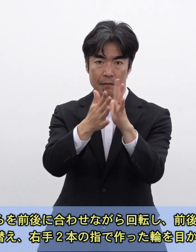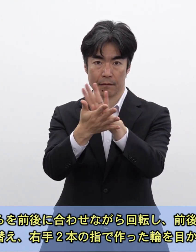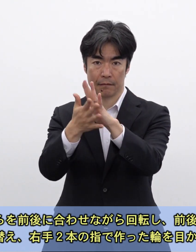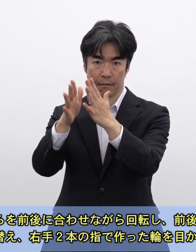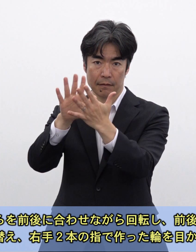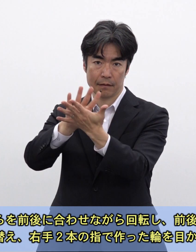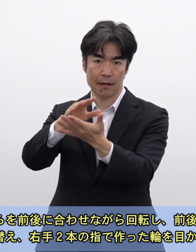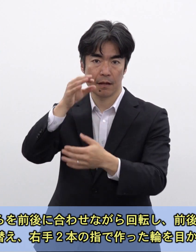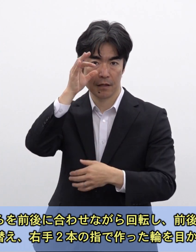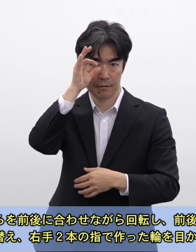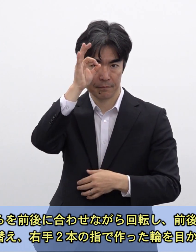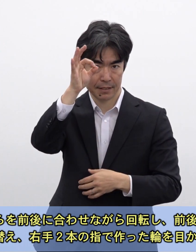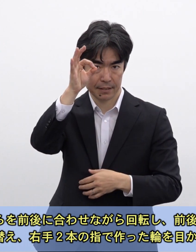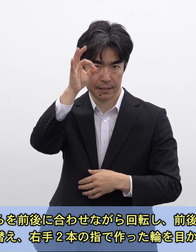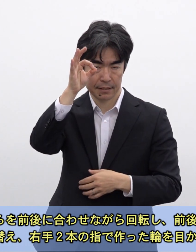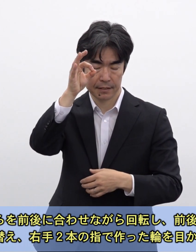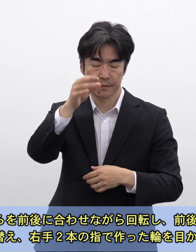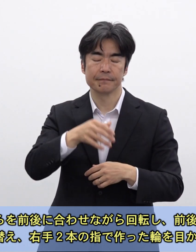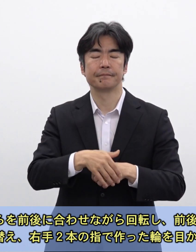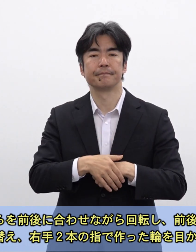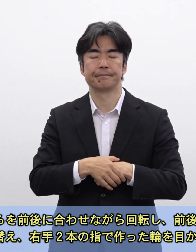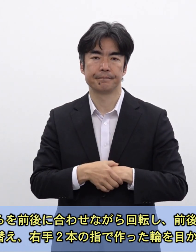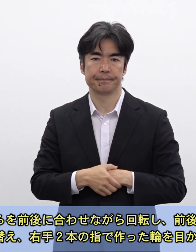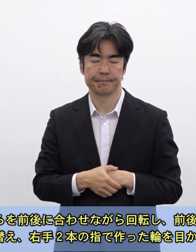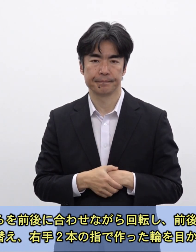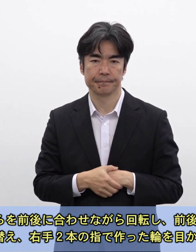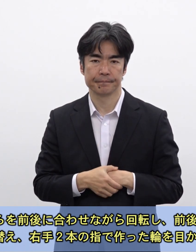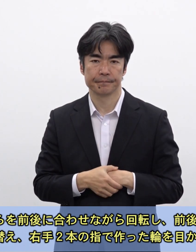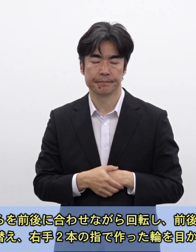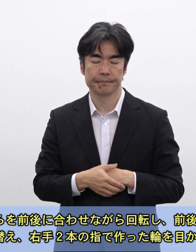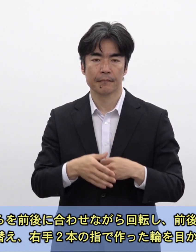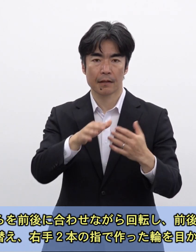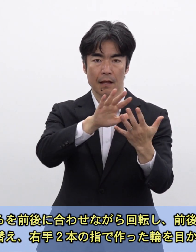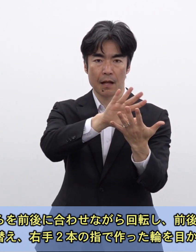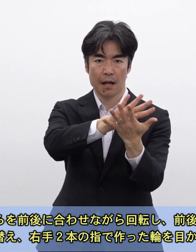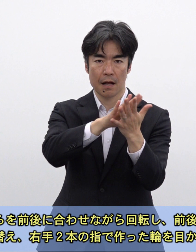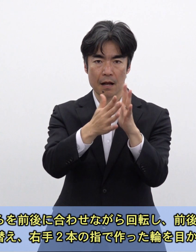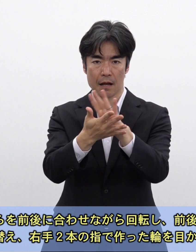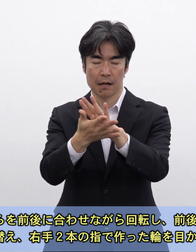両手、手のひらを前後に合わせながら回転し、前後の手の位置を入れ替え、